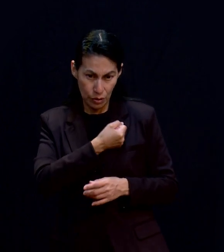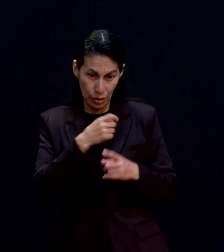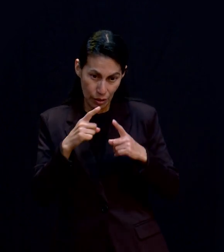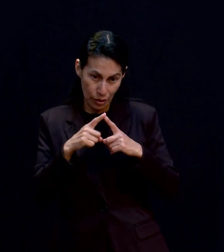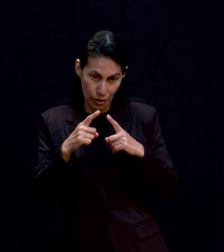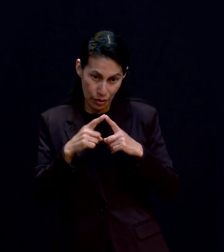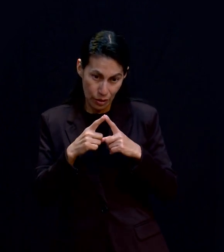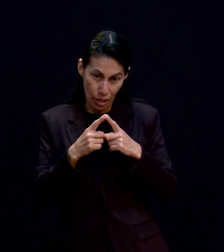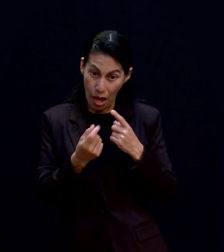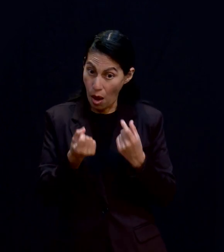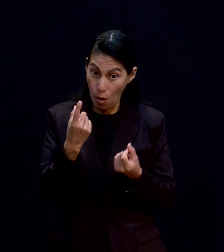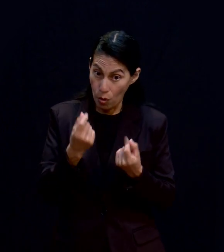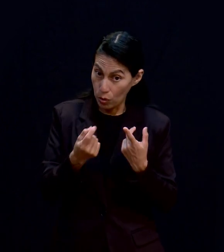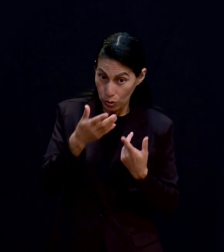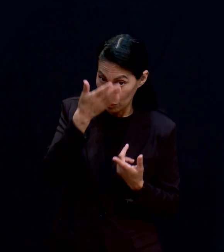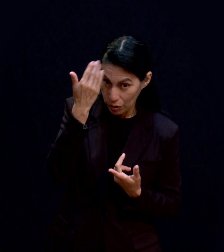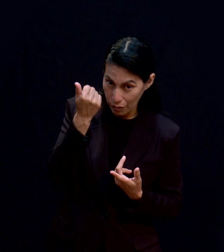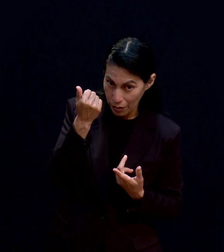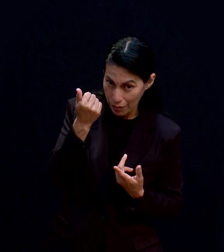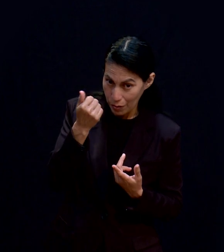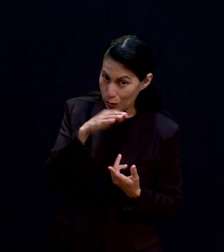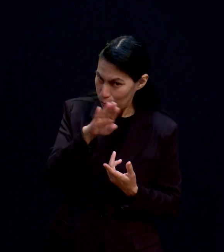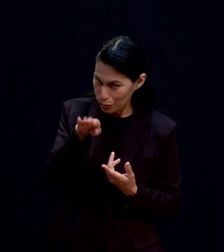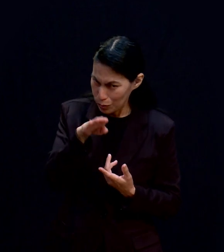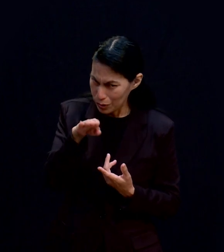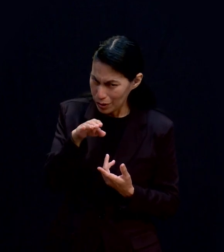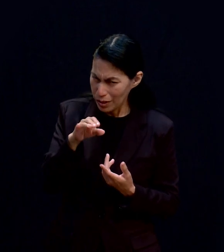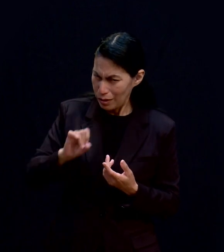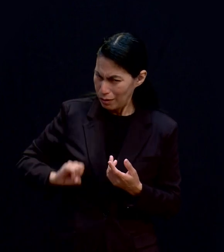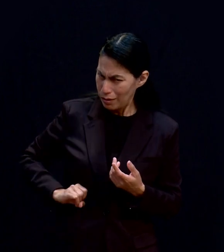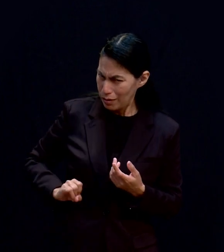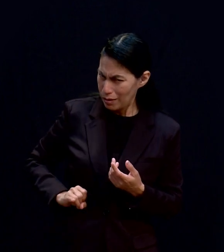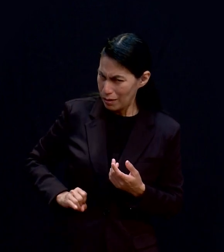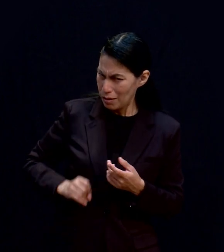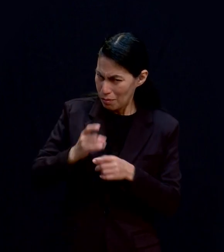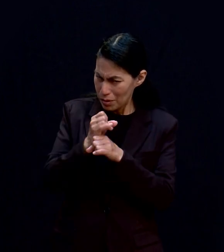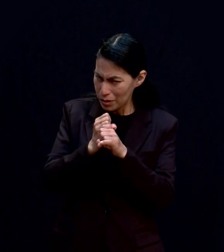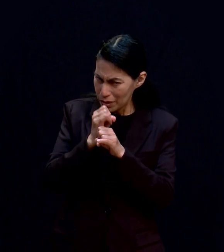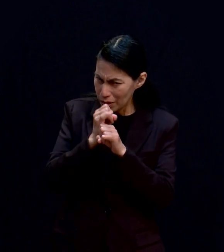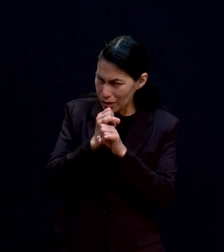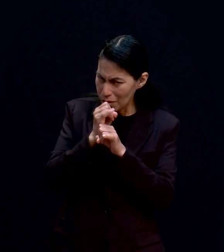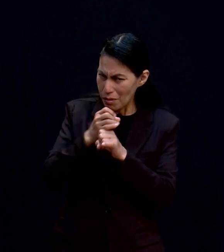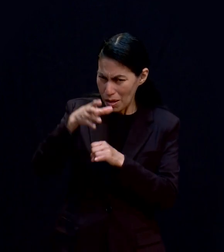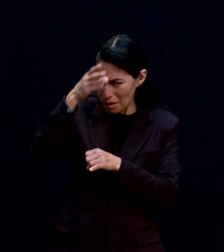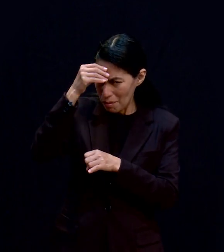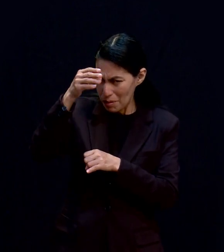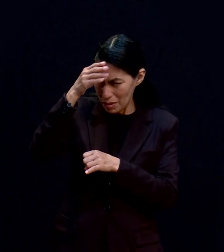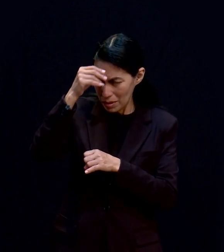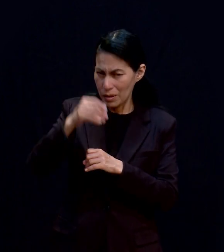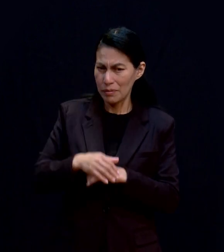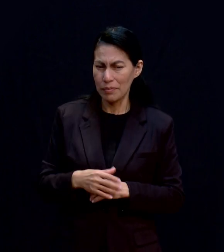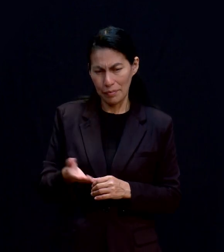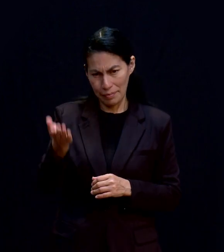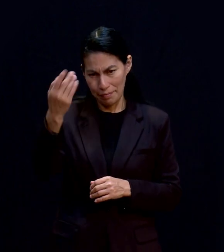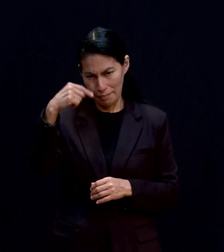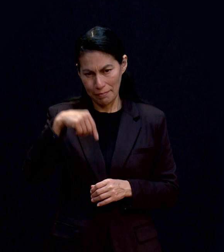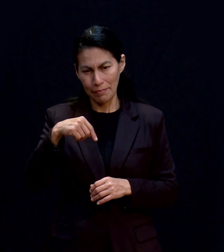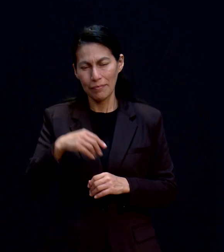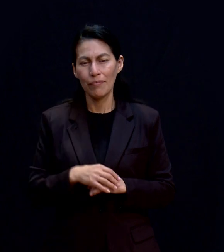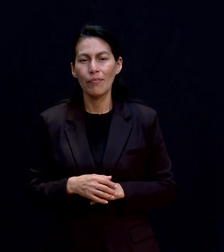y para los que no lo saben pues hay que invitarlos a que busquen y que se interesen para que puedan venir también